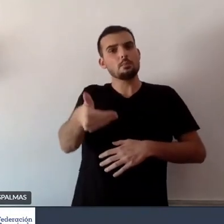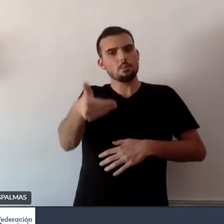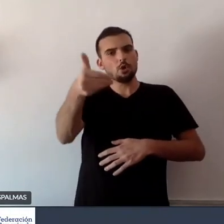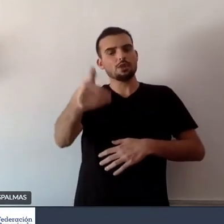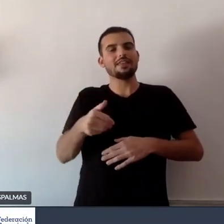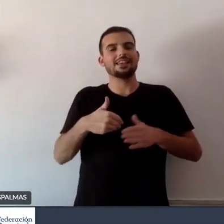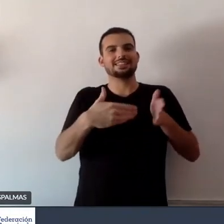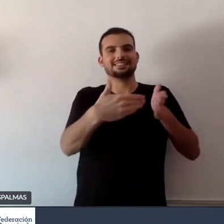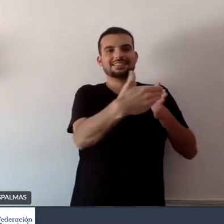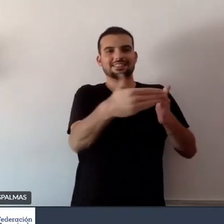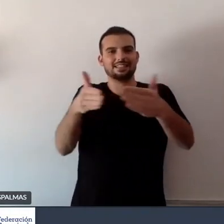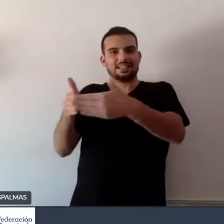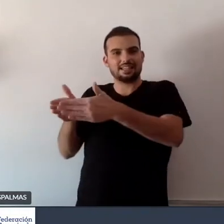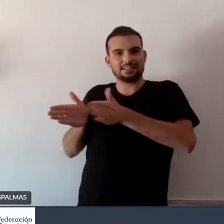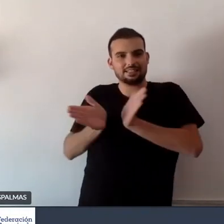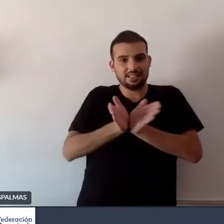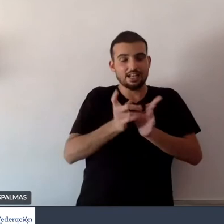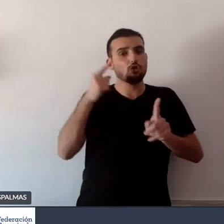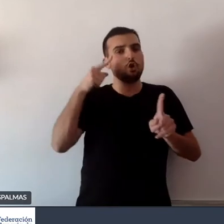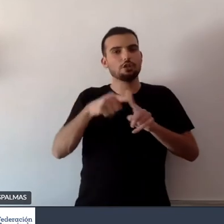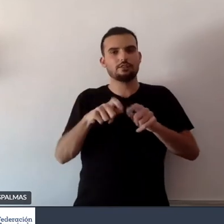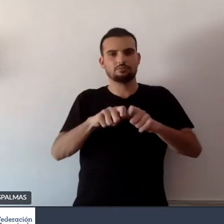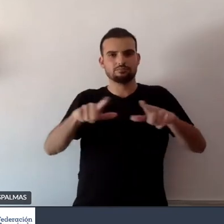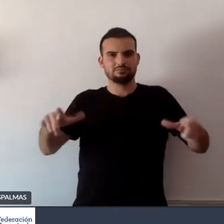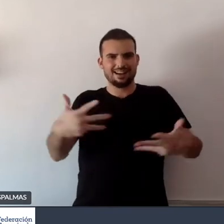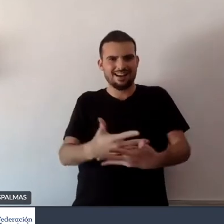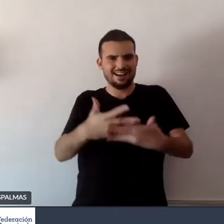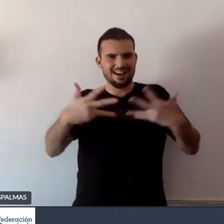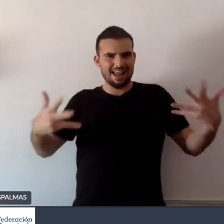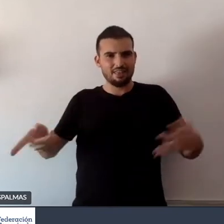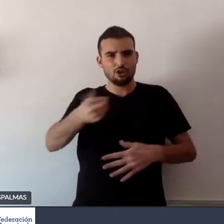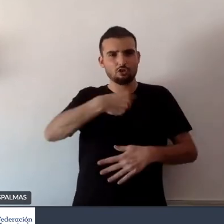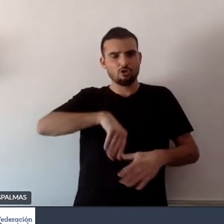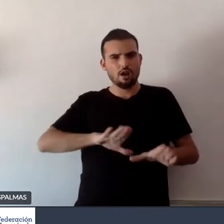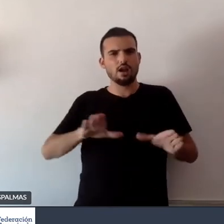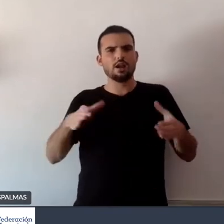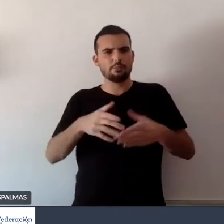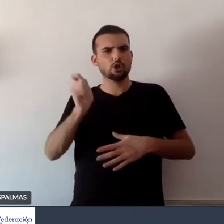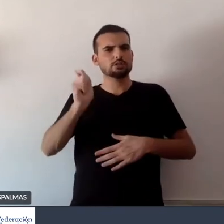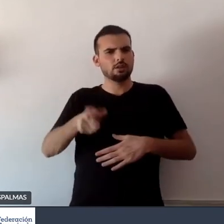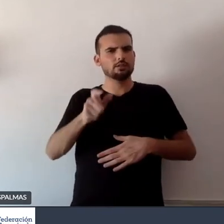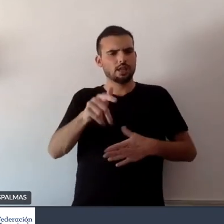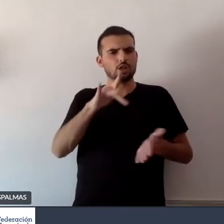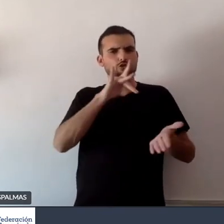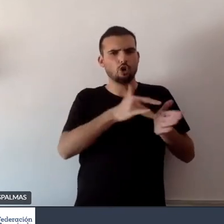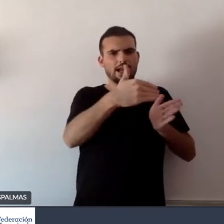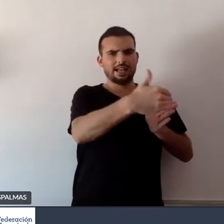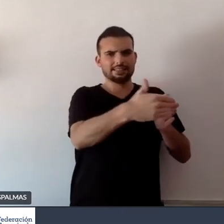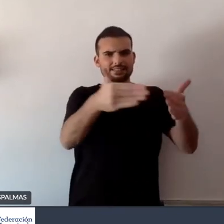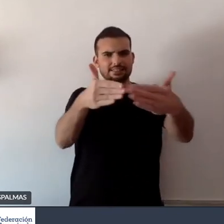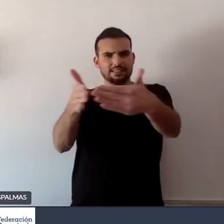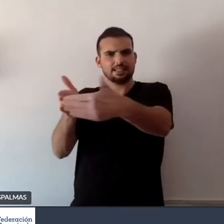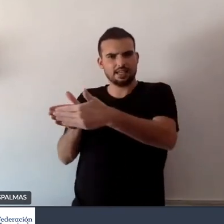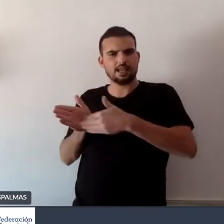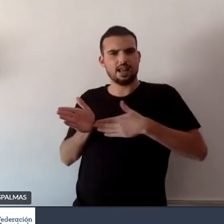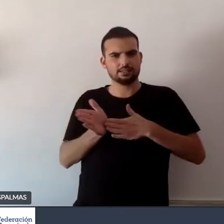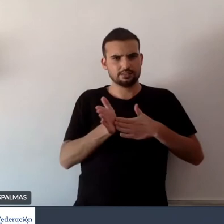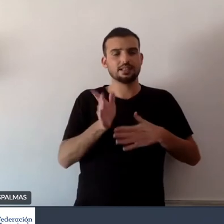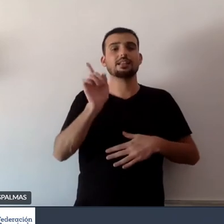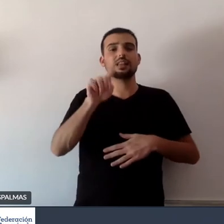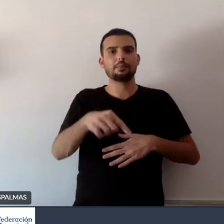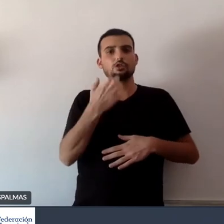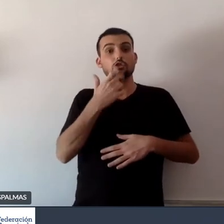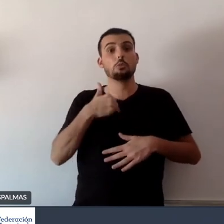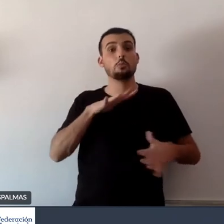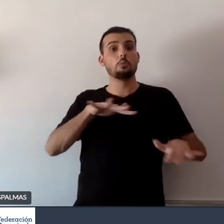esquinas para hacer el campo grande. Somos un equipo que utiliza esquinas llegando en transición, somos un equipo que incluso en el juego en estático utilizamos las